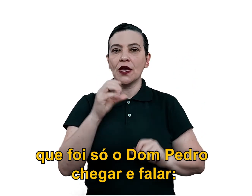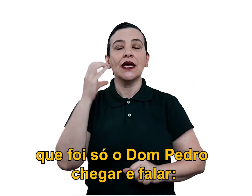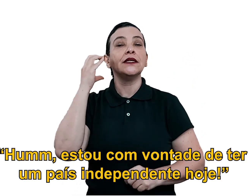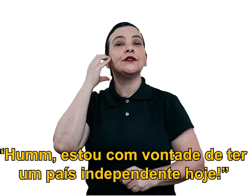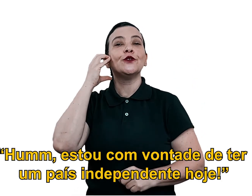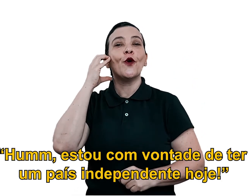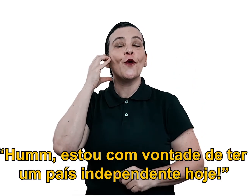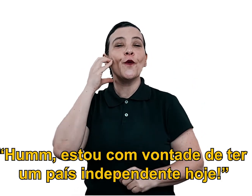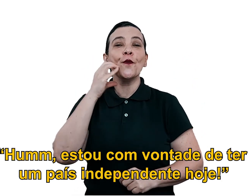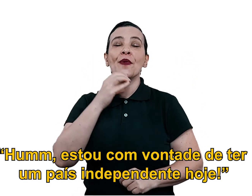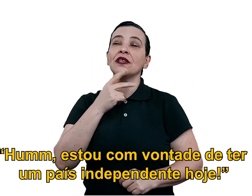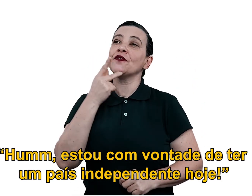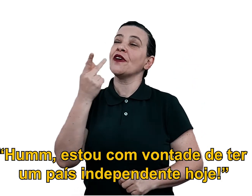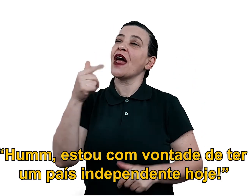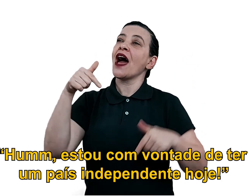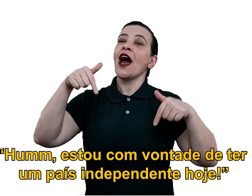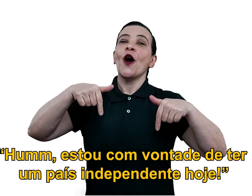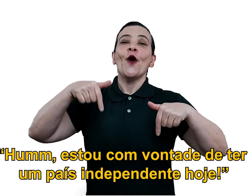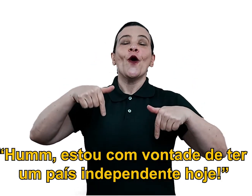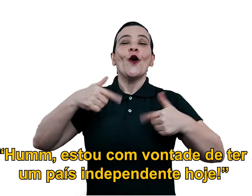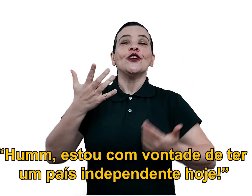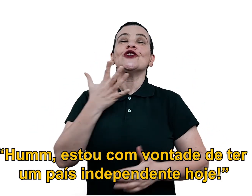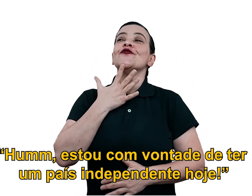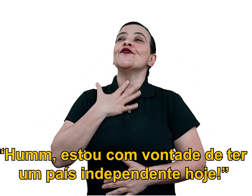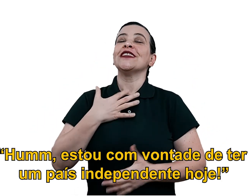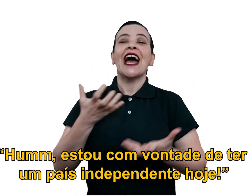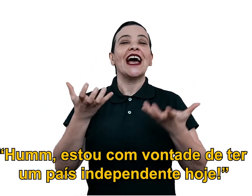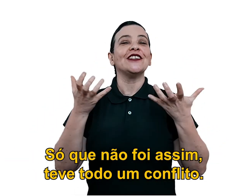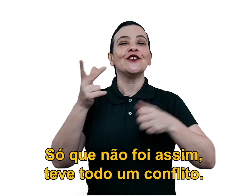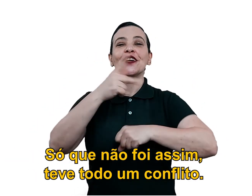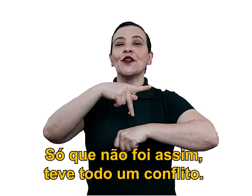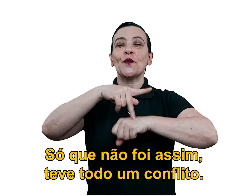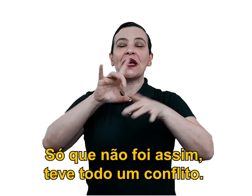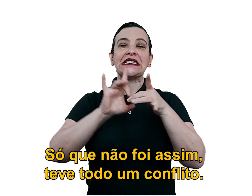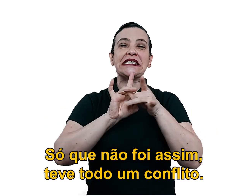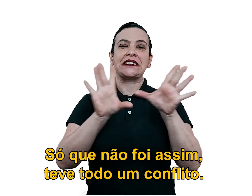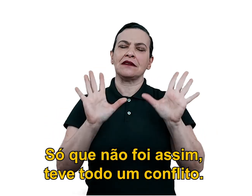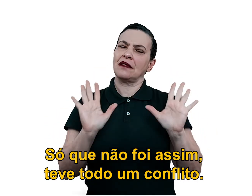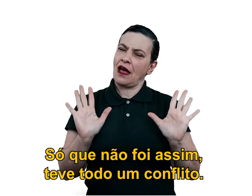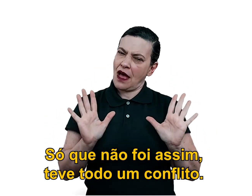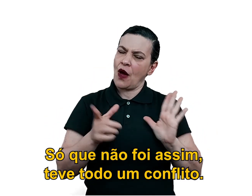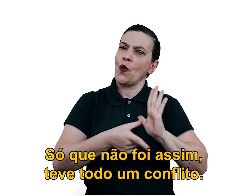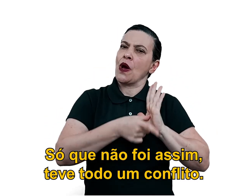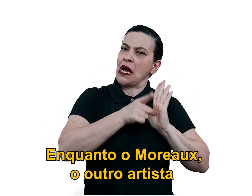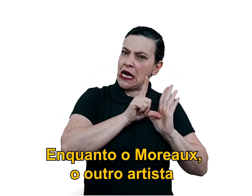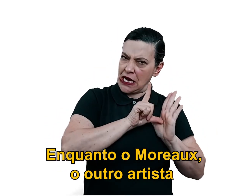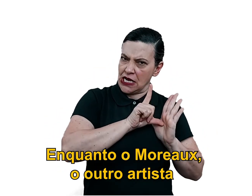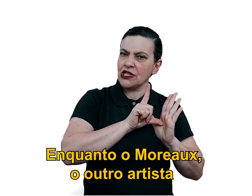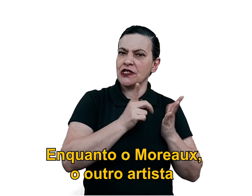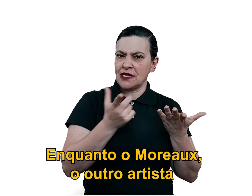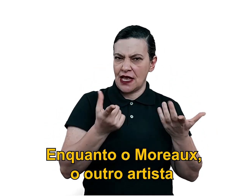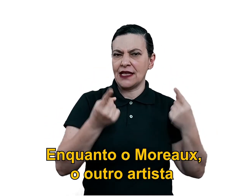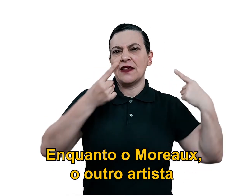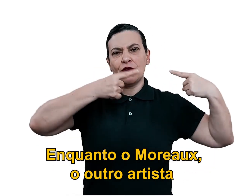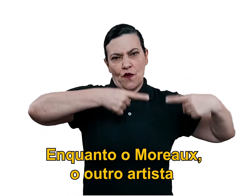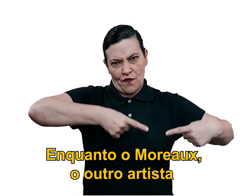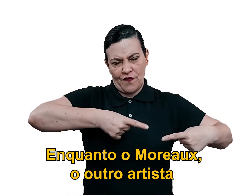falar, estou com vontade de ter um país independente hoje. Só que não foi assim, né? Teve todo um conflito. Enquanto o Borro, o